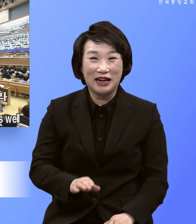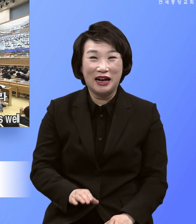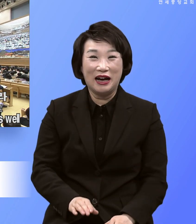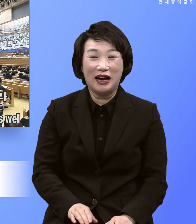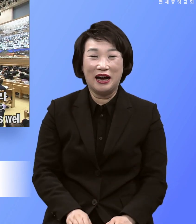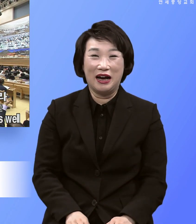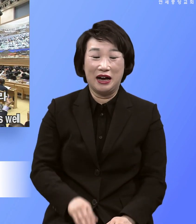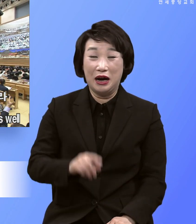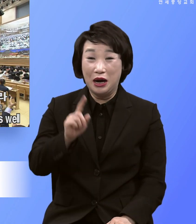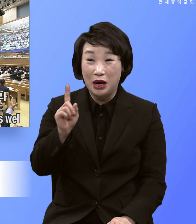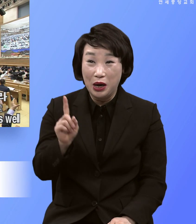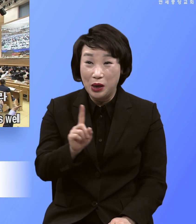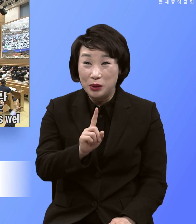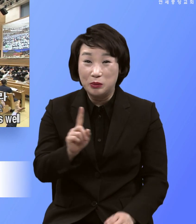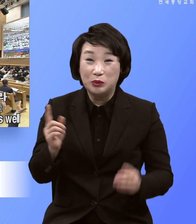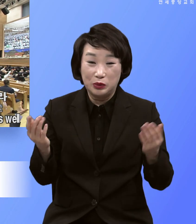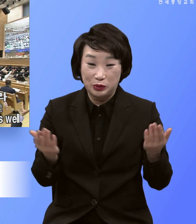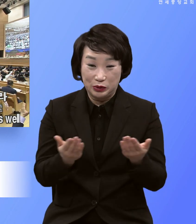형통하리라.